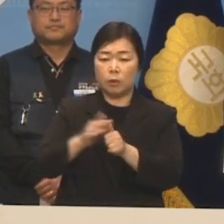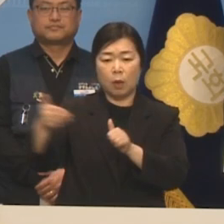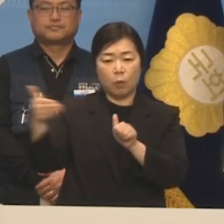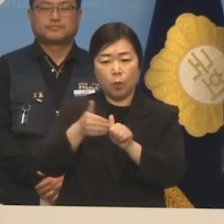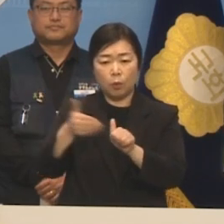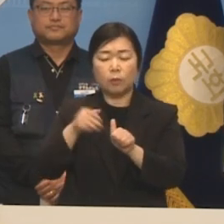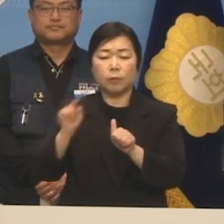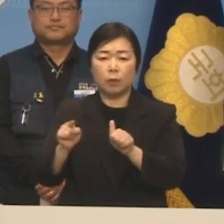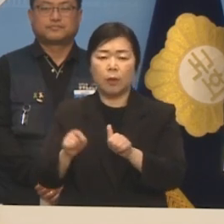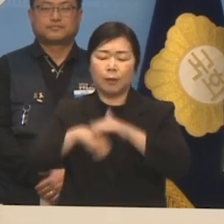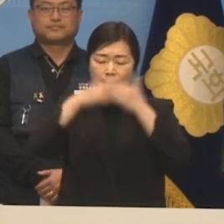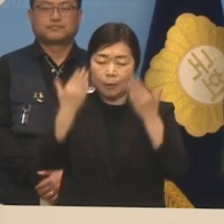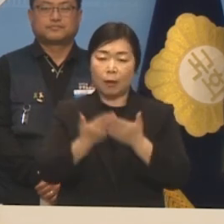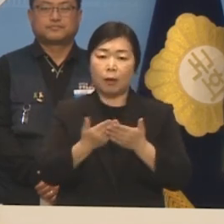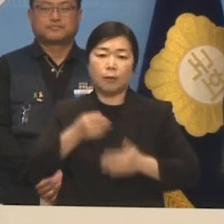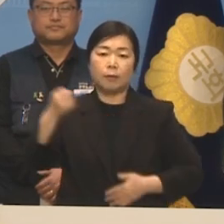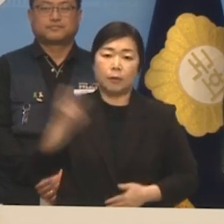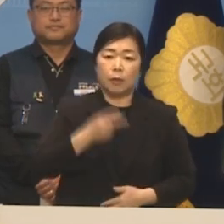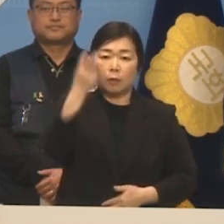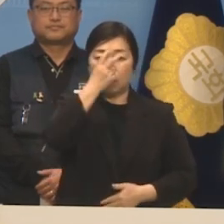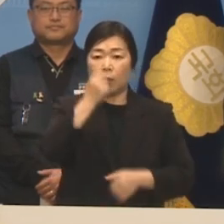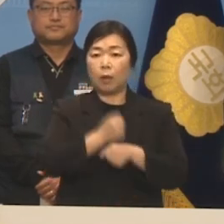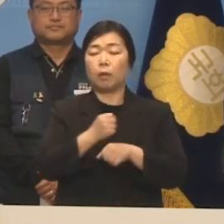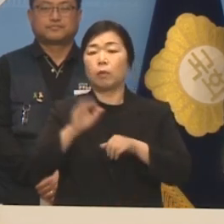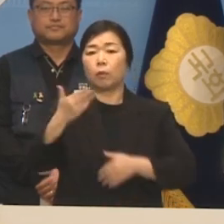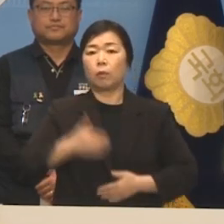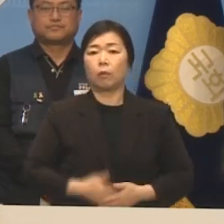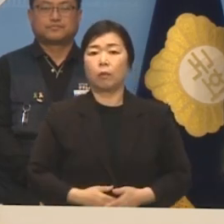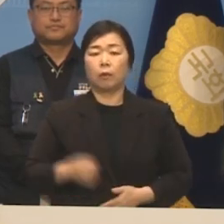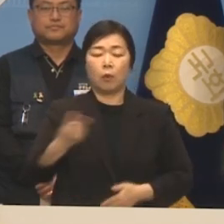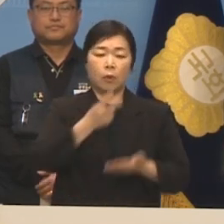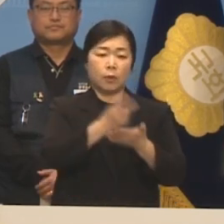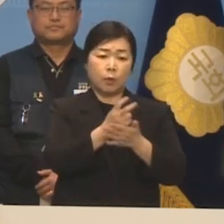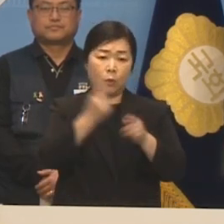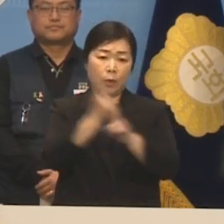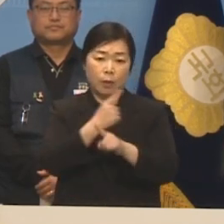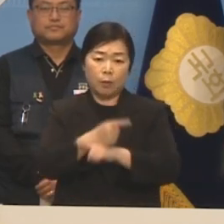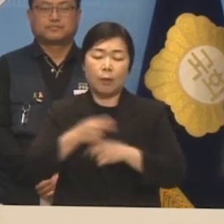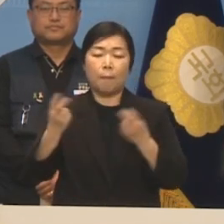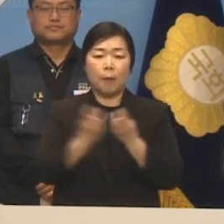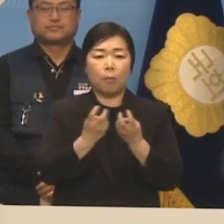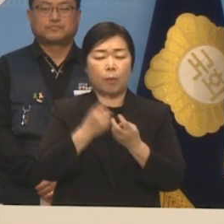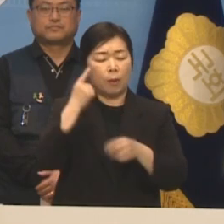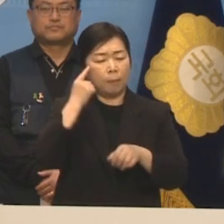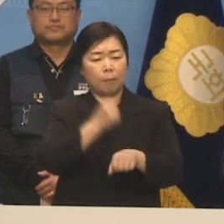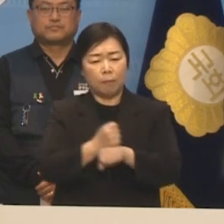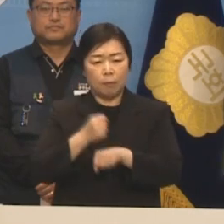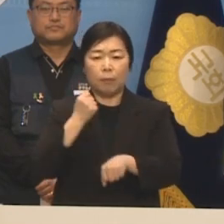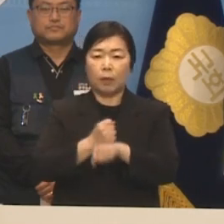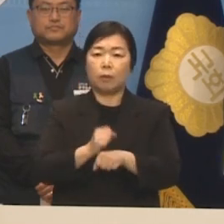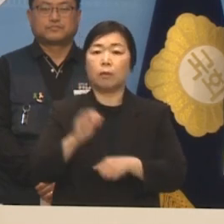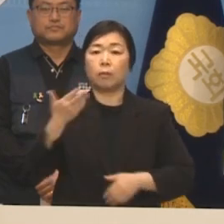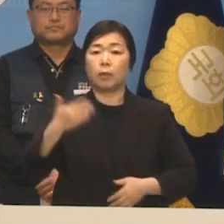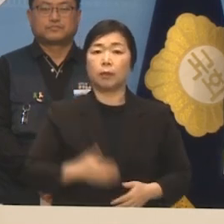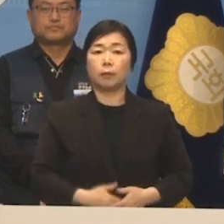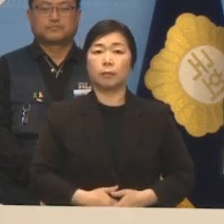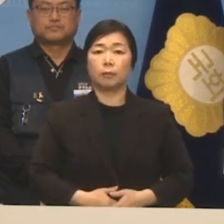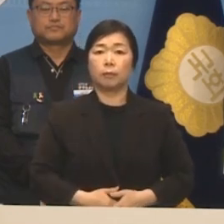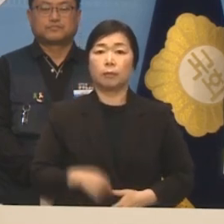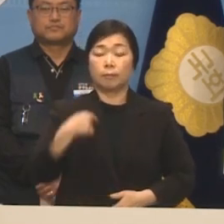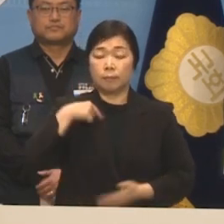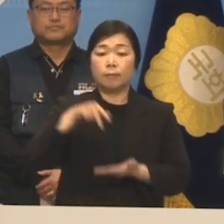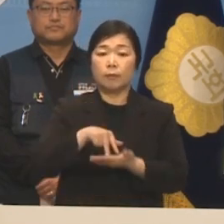체계를 전면적으로 재점검하고 제도적 개선 방안을 마련해야 할 때입니다.